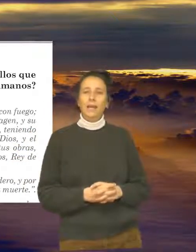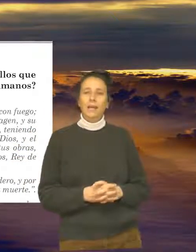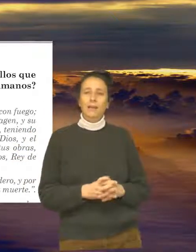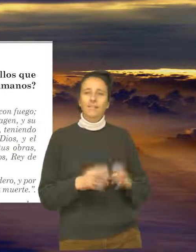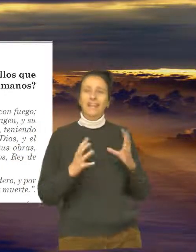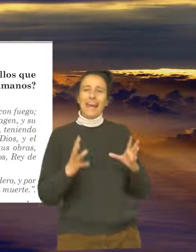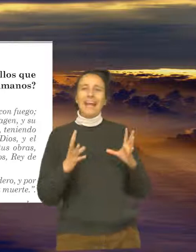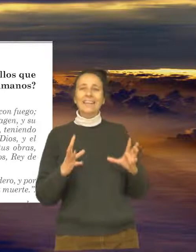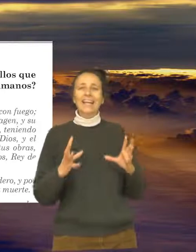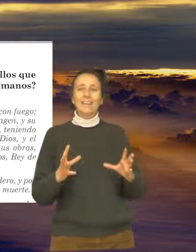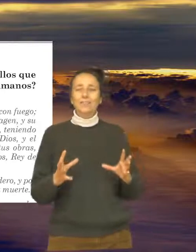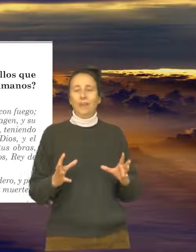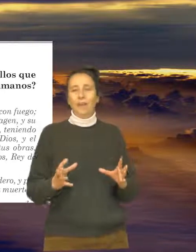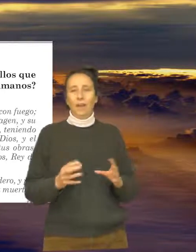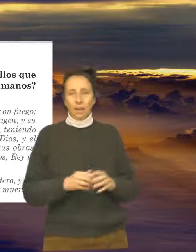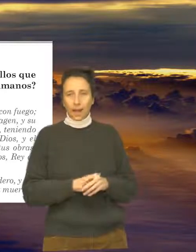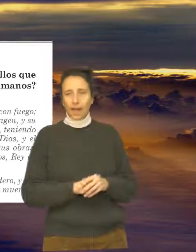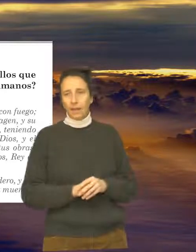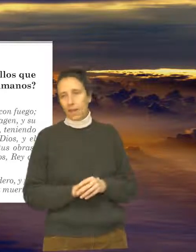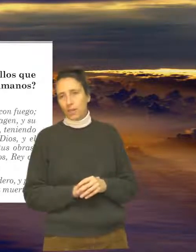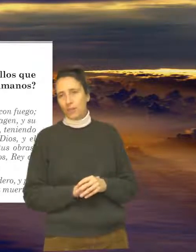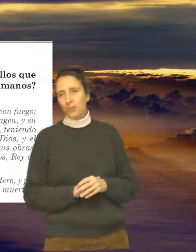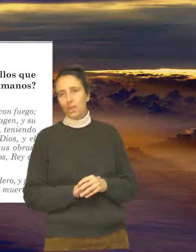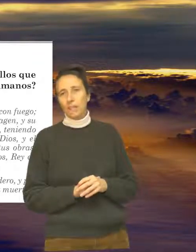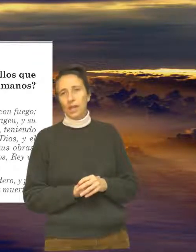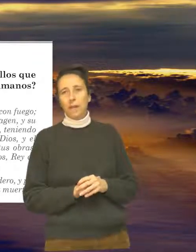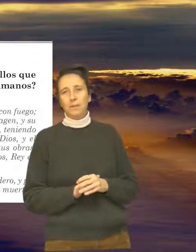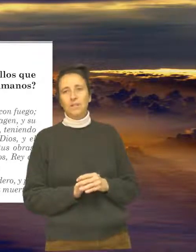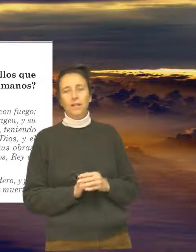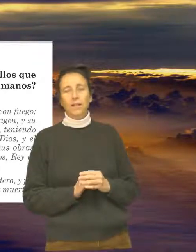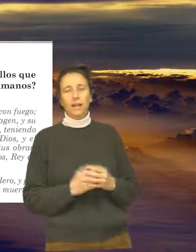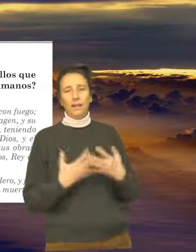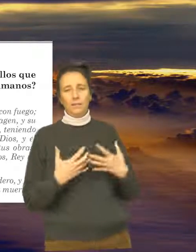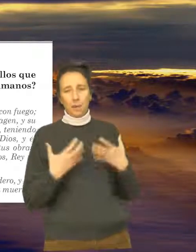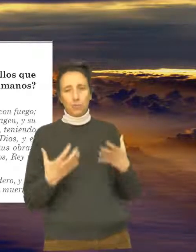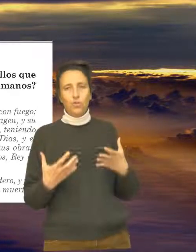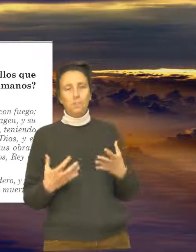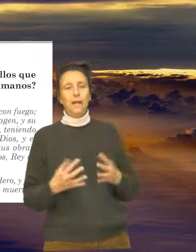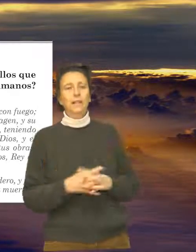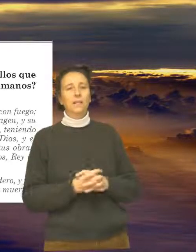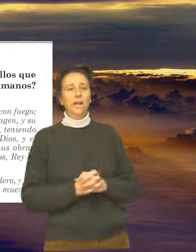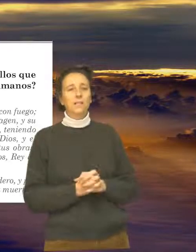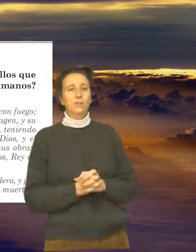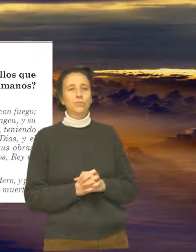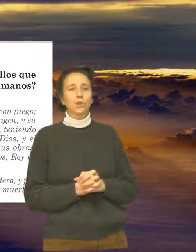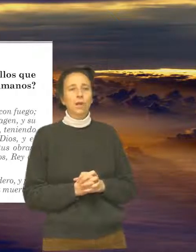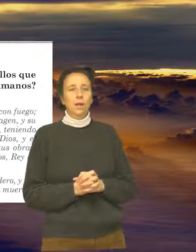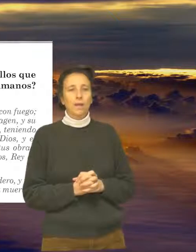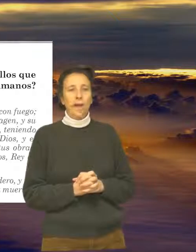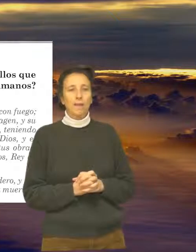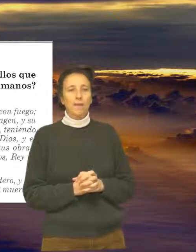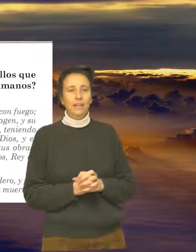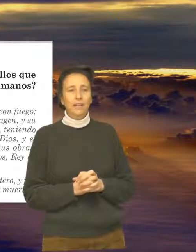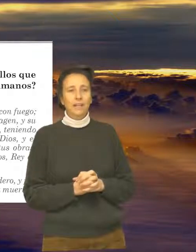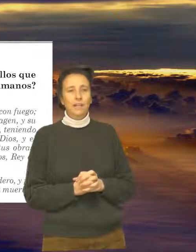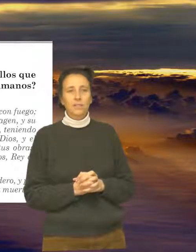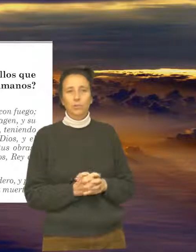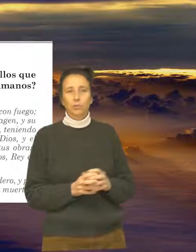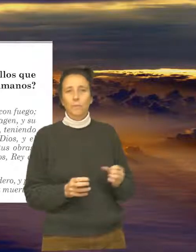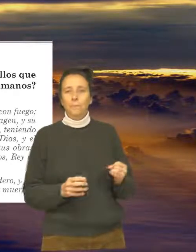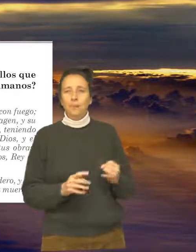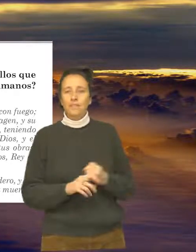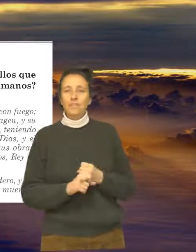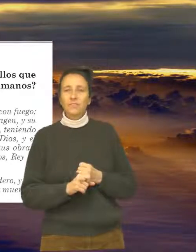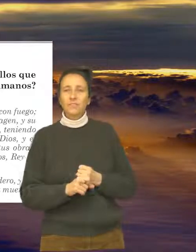que se caracterizan en aquellos que van a presentar, y deseamos ser parte de ellos, la verdad a